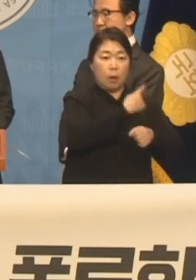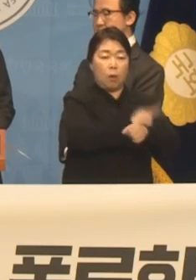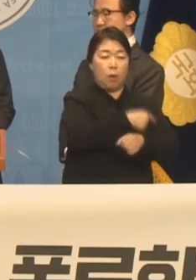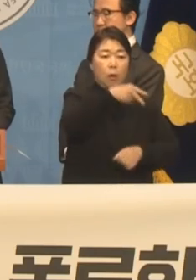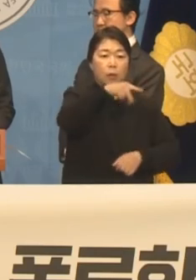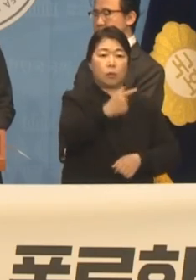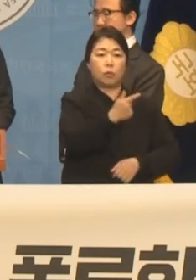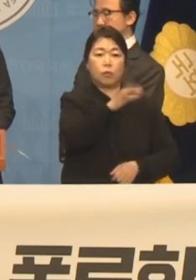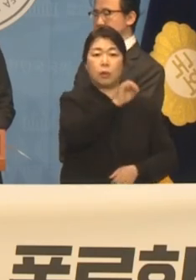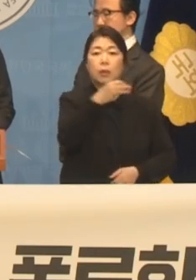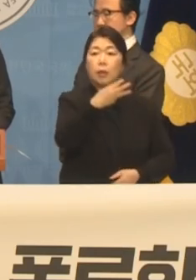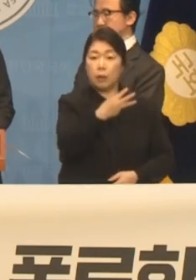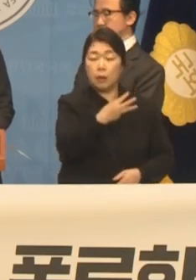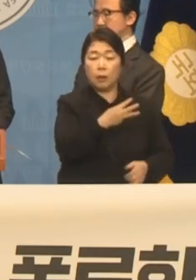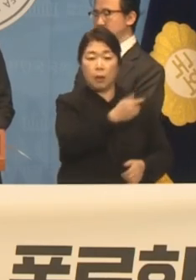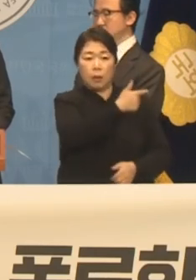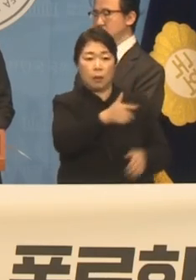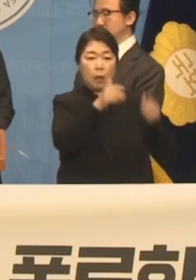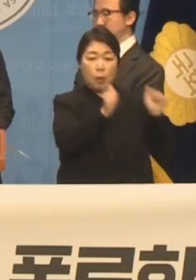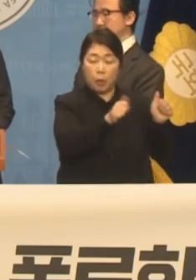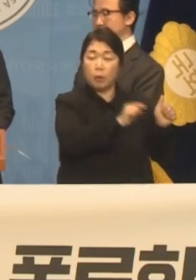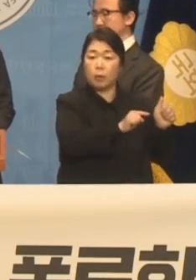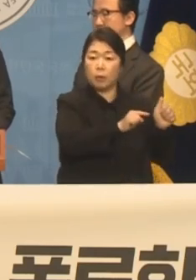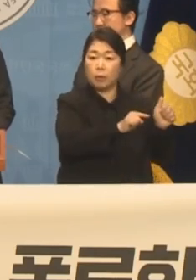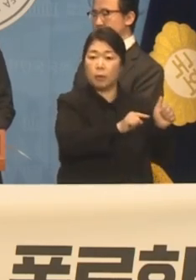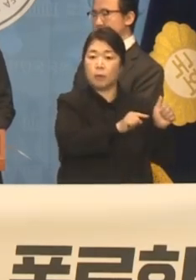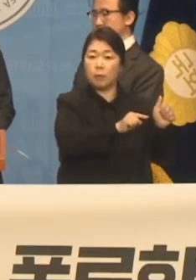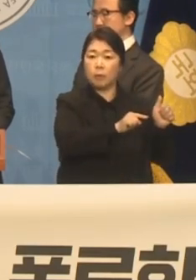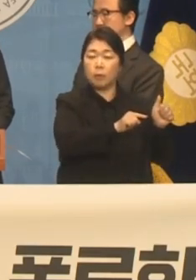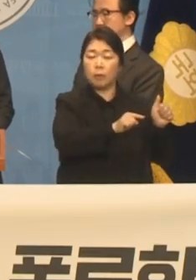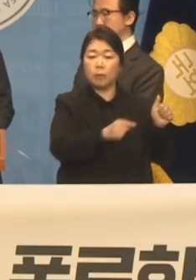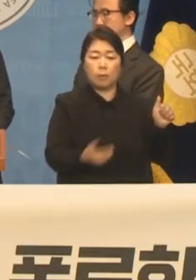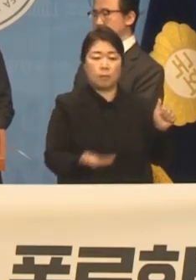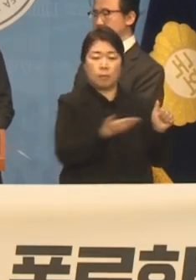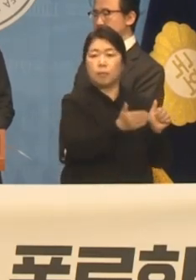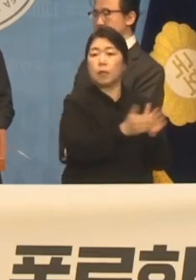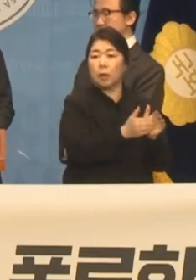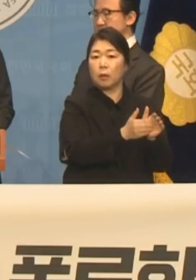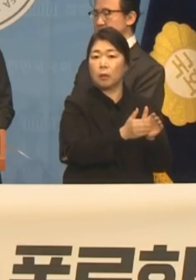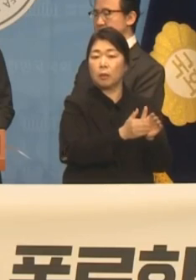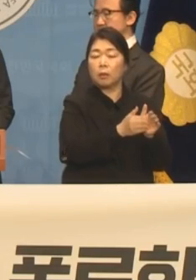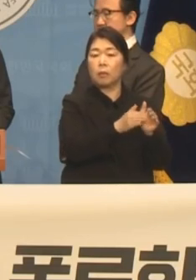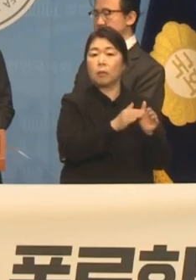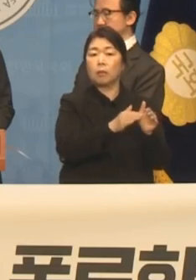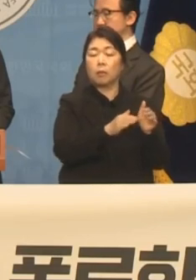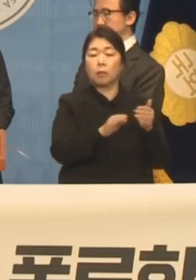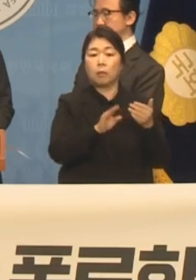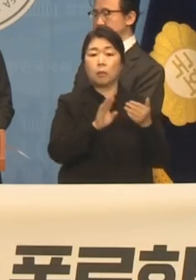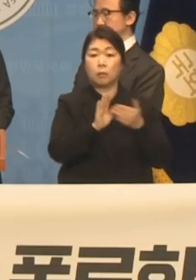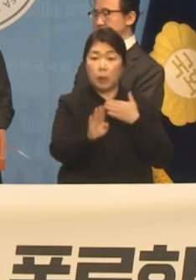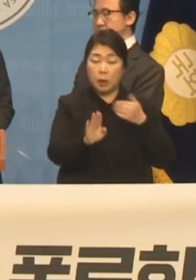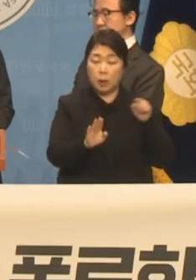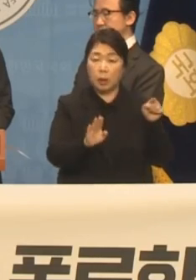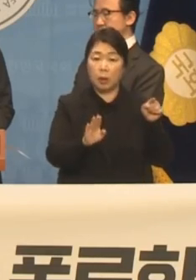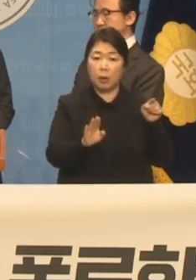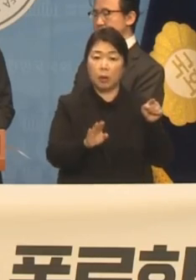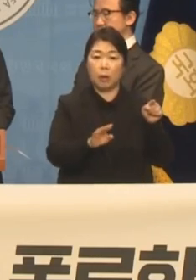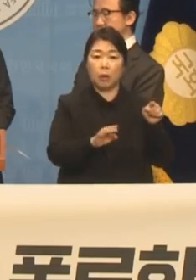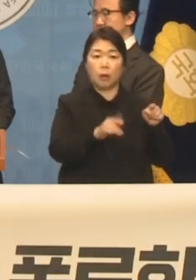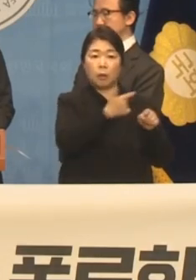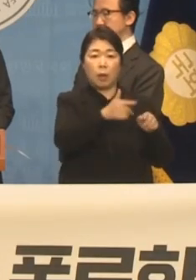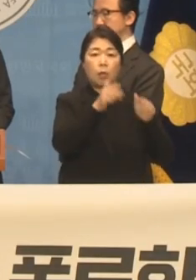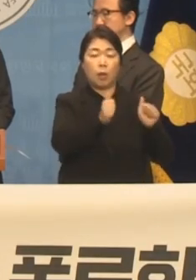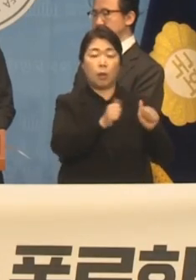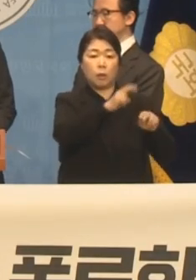그만둔 권순 일은 김만배 회사인 화천 대위에서 매월 10000만 원 연간 2억원의